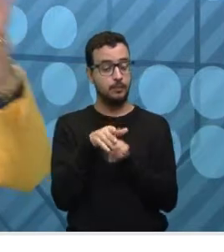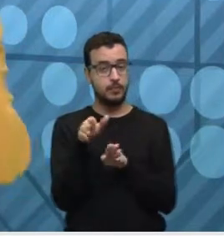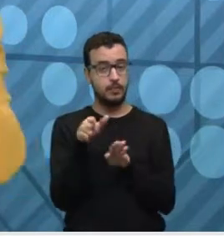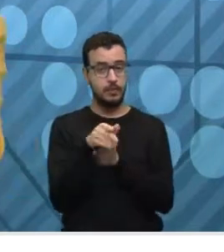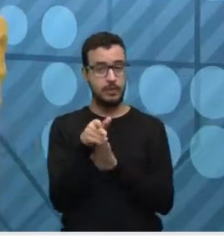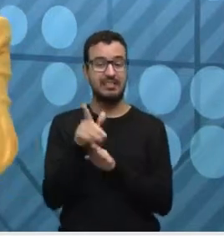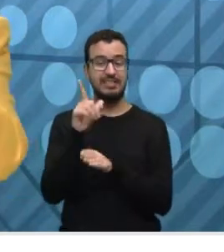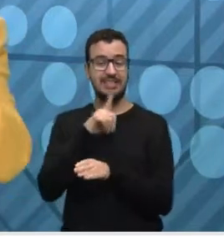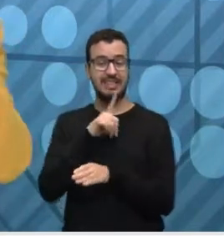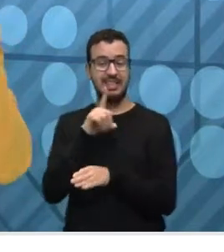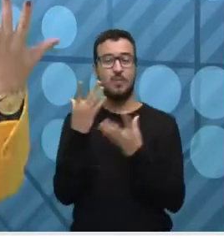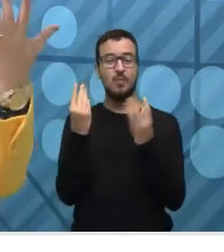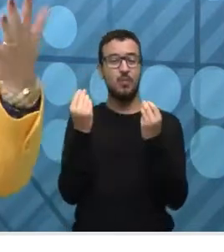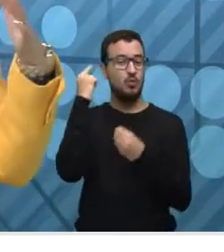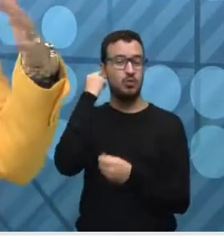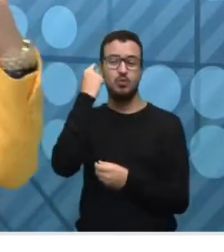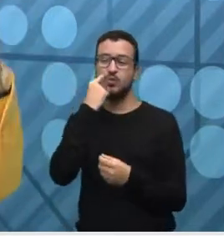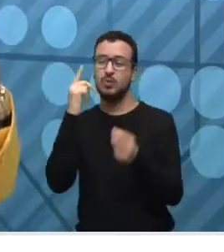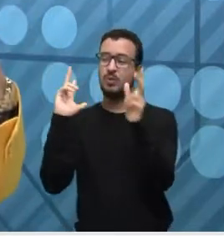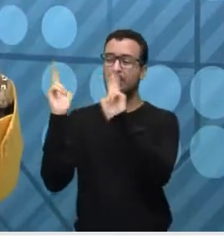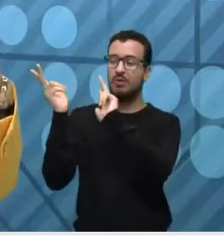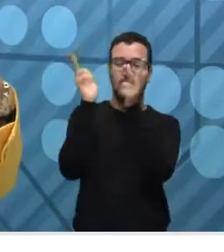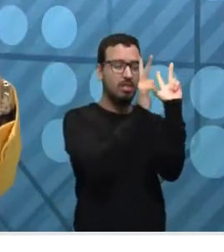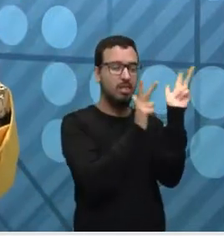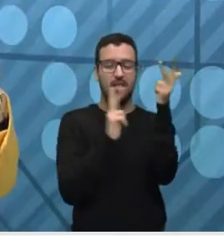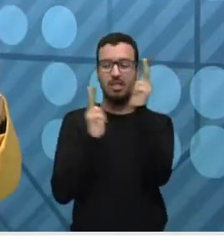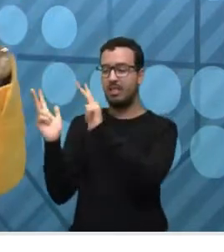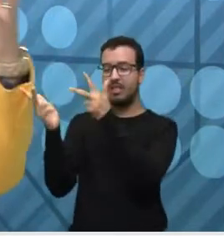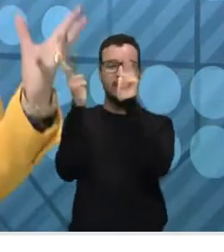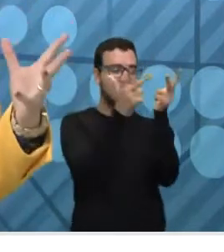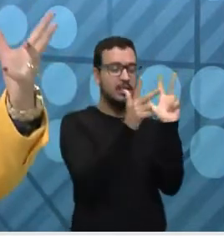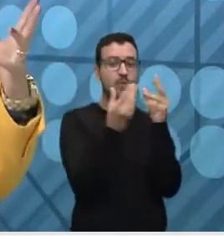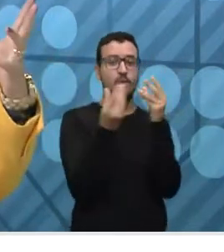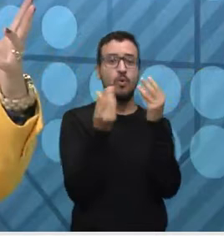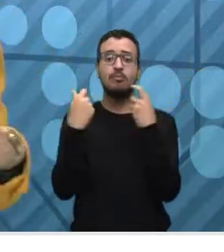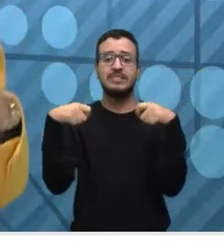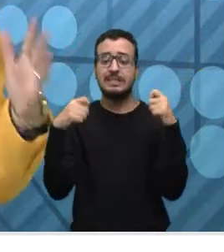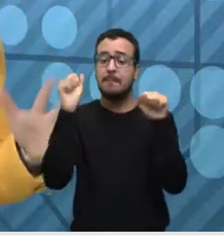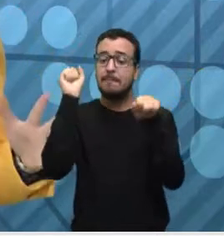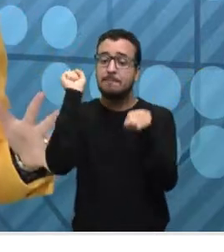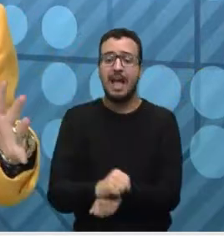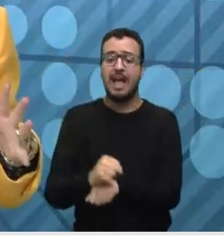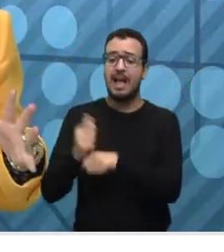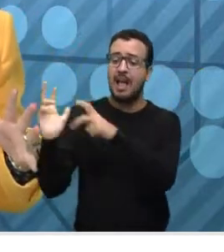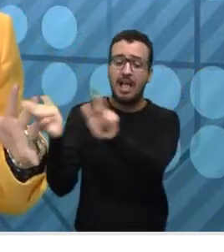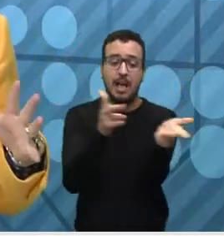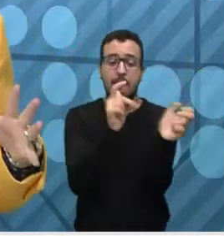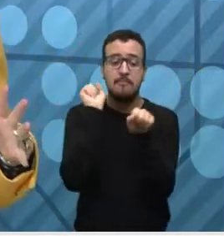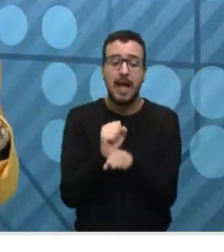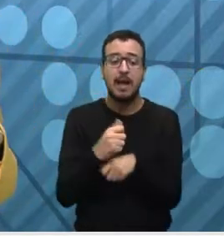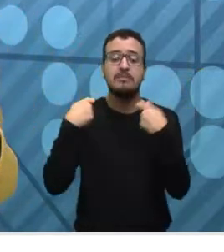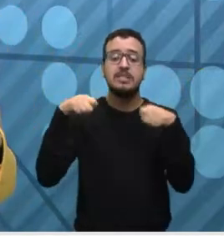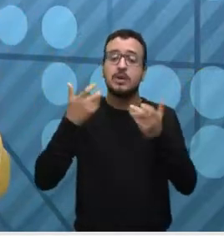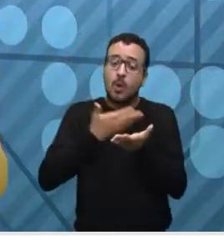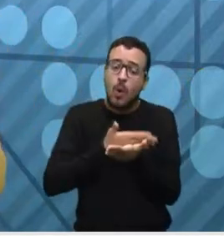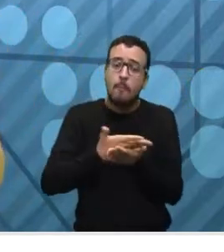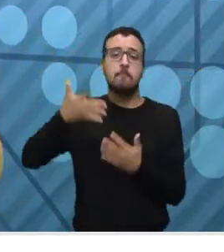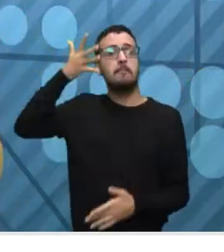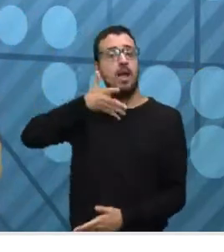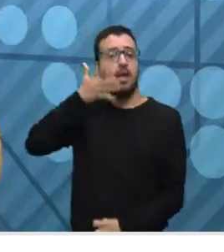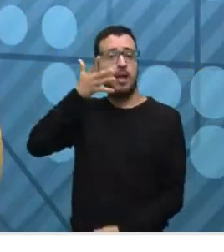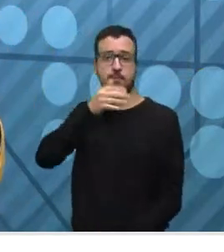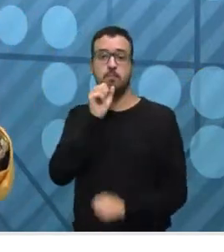estão todos conversando, né, e de repente você precisa chamar a atenção deles, vai começar a palestra, a aula, assim por diante, você pode